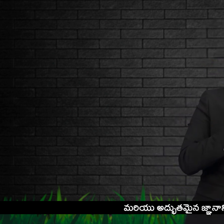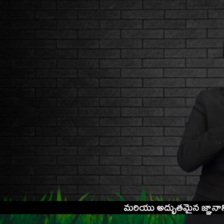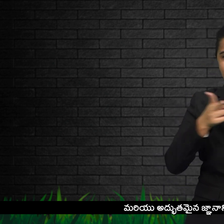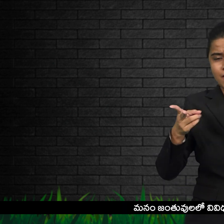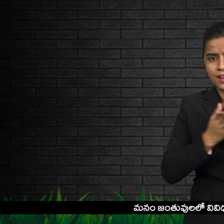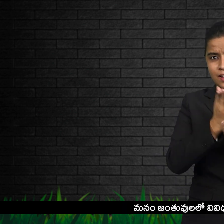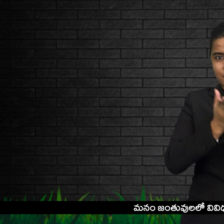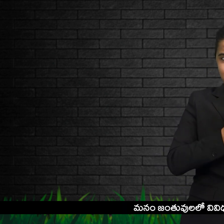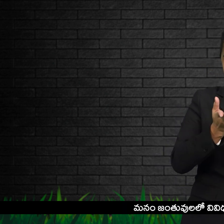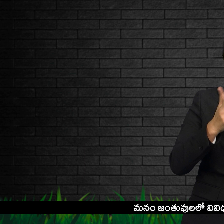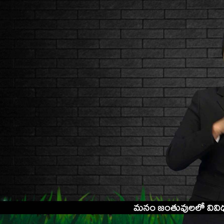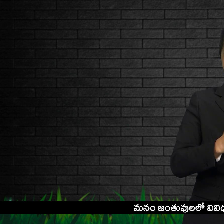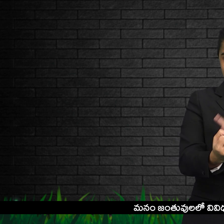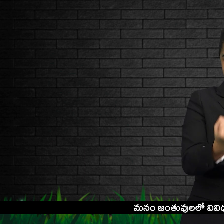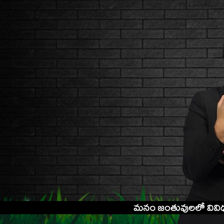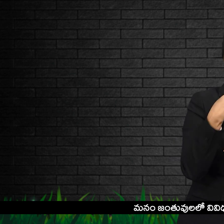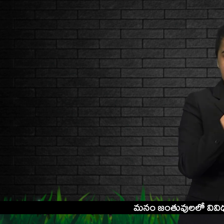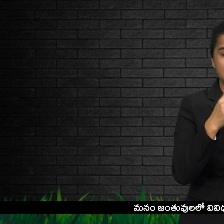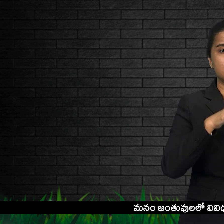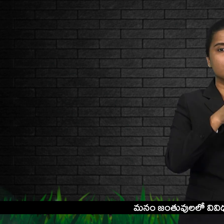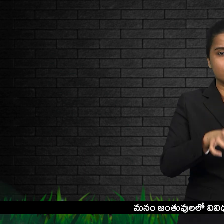రకాల పోషణ గురించి చర్చిద్దాం.